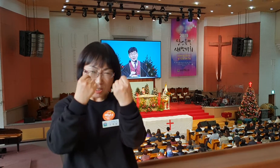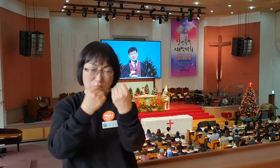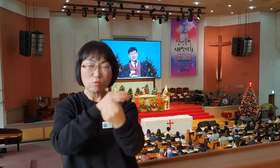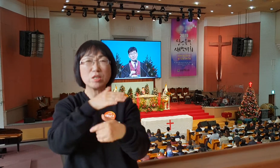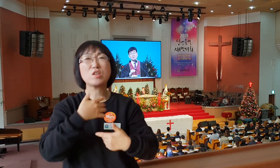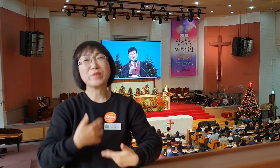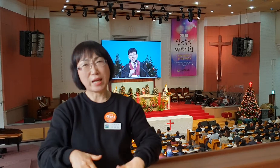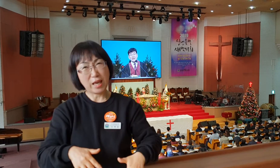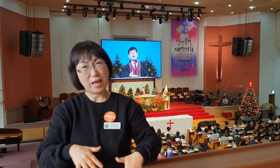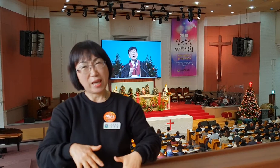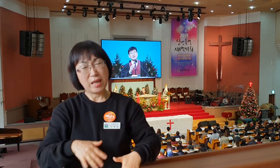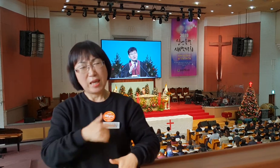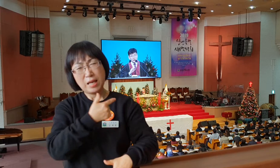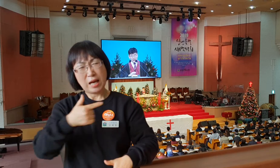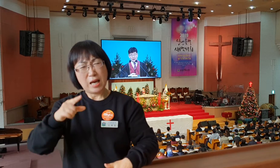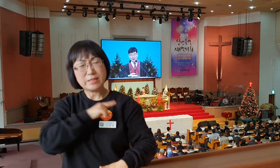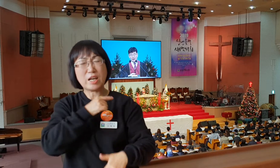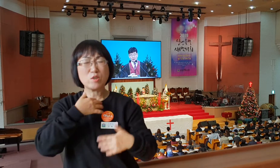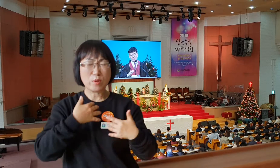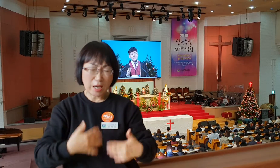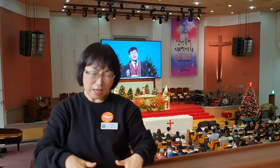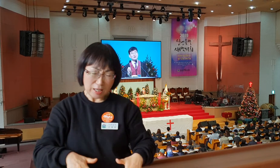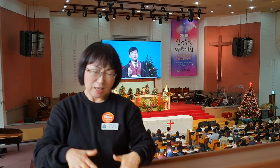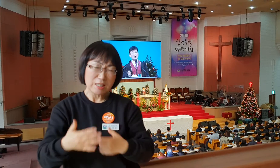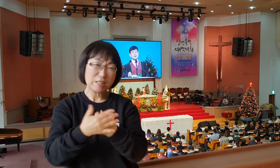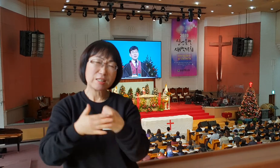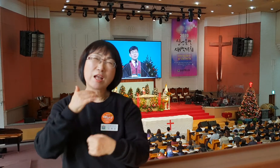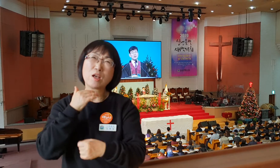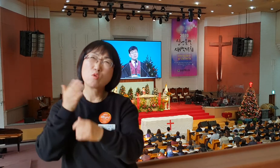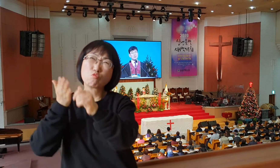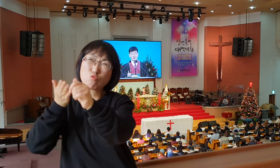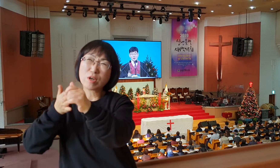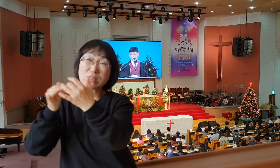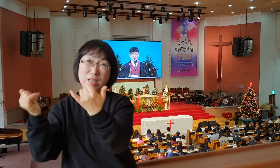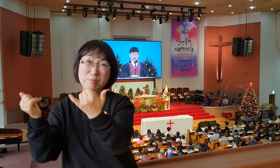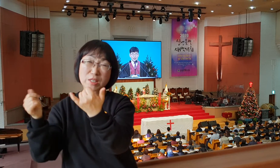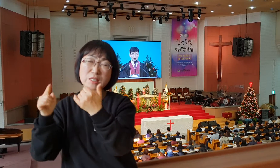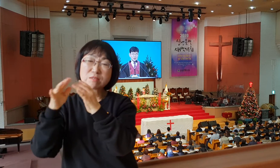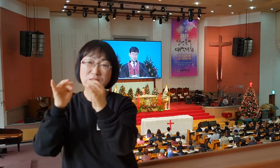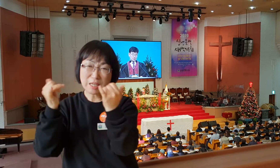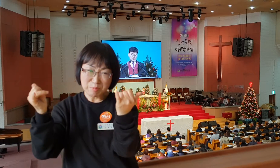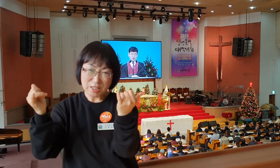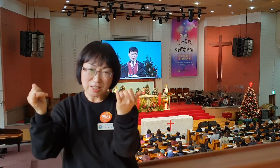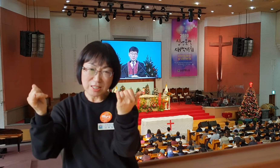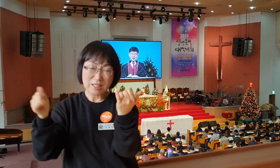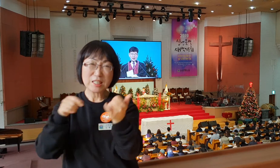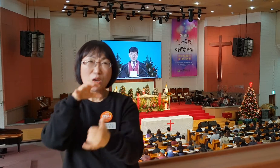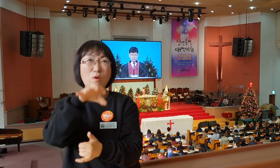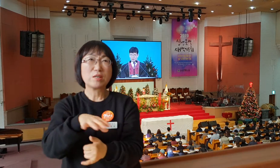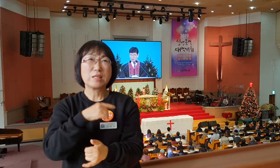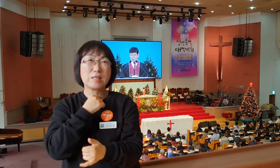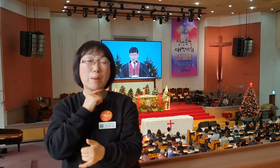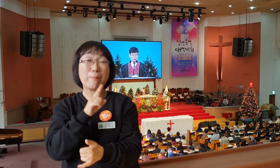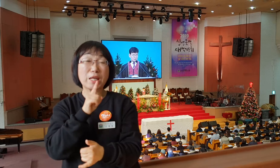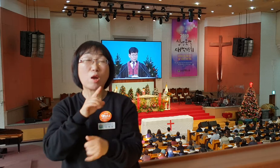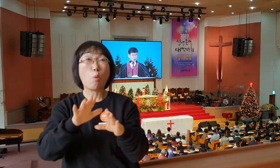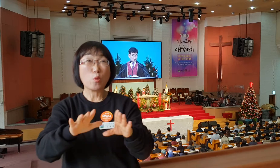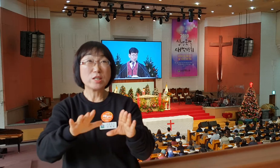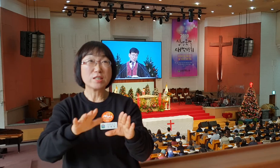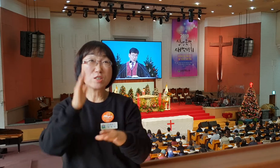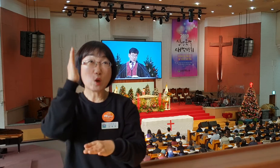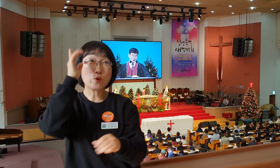연약합니다 가장 연약하게 은혜를 구하는 사람들 그 사람들이 여기 말하는 오늘